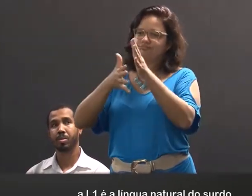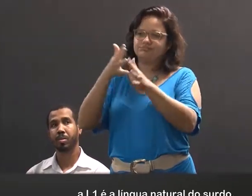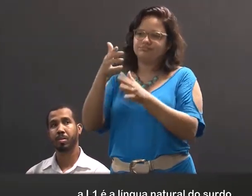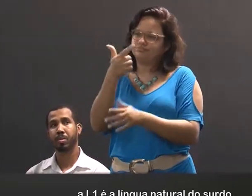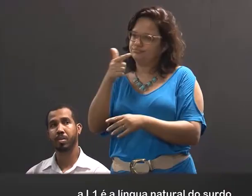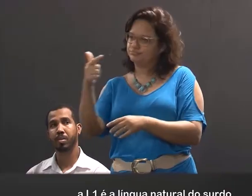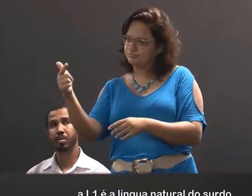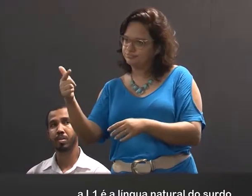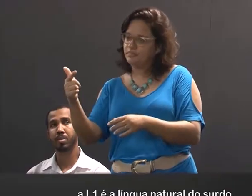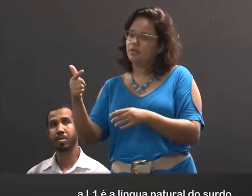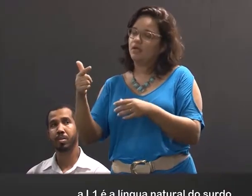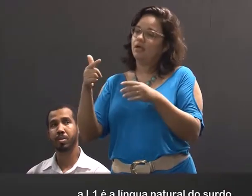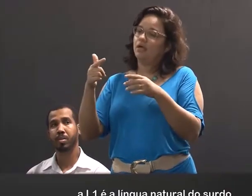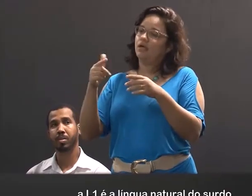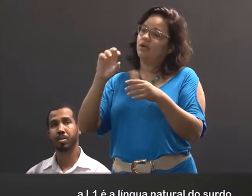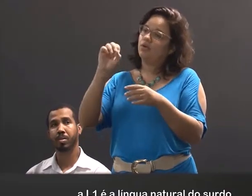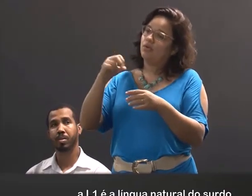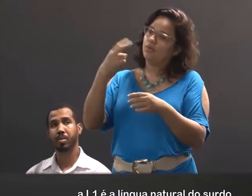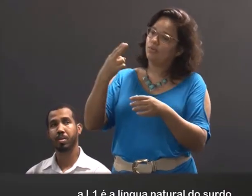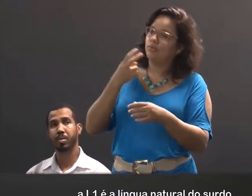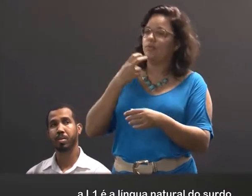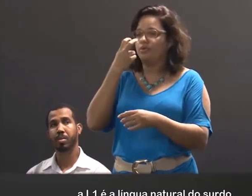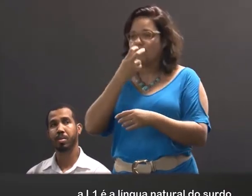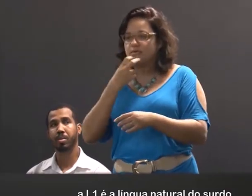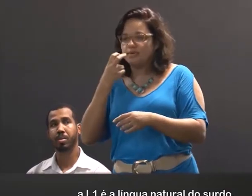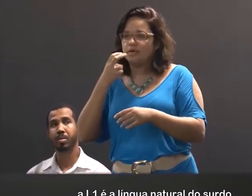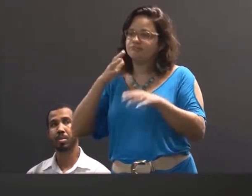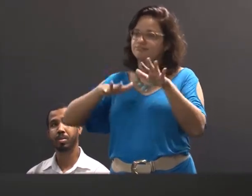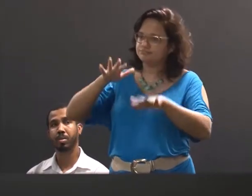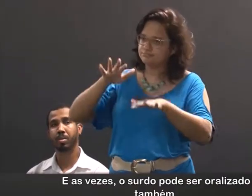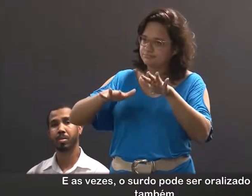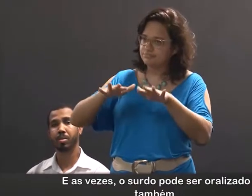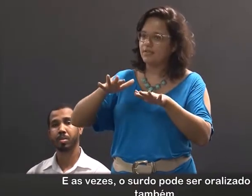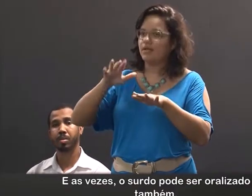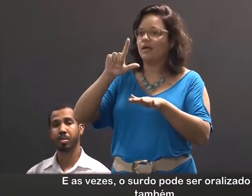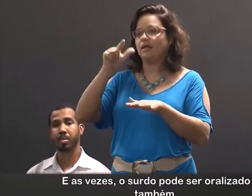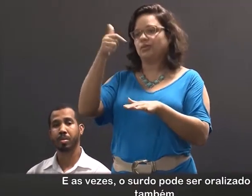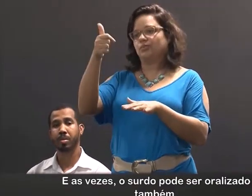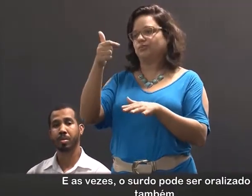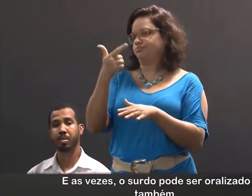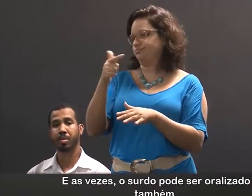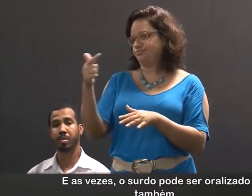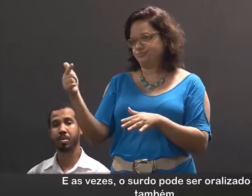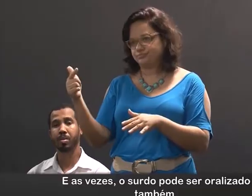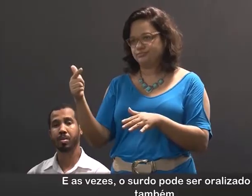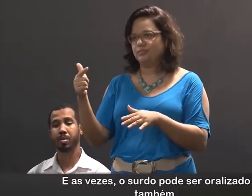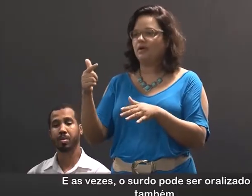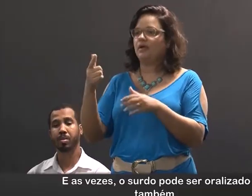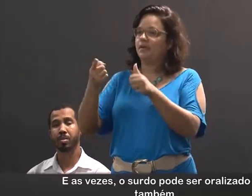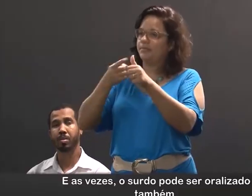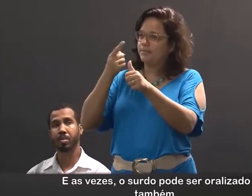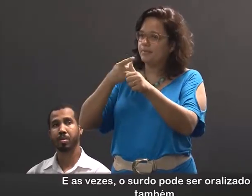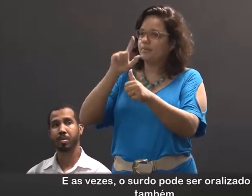a L1 é a língua natural do surdo. E às vezes o surdo pode ser oralizado